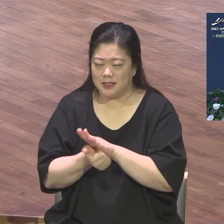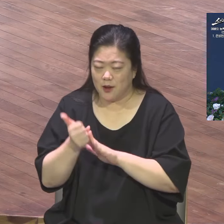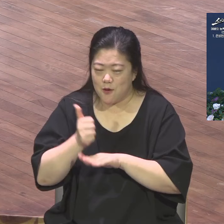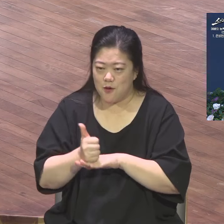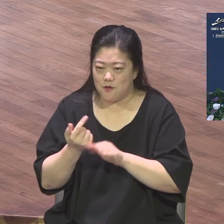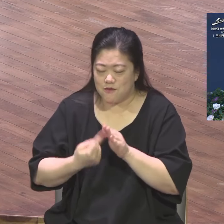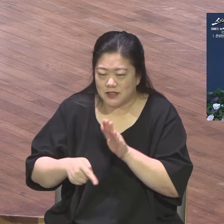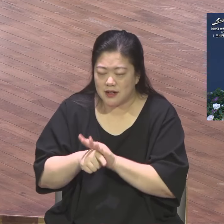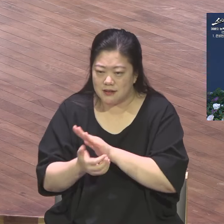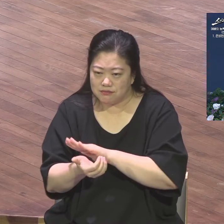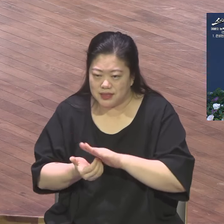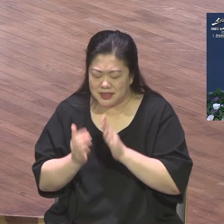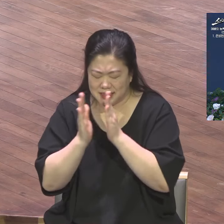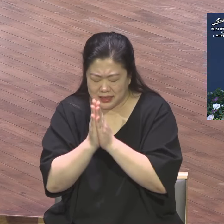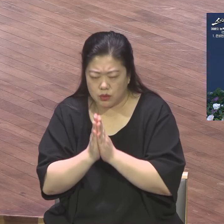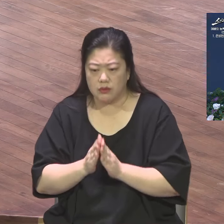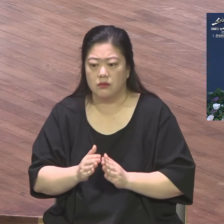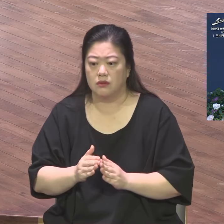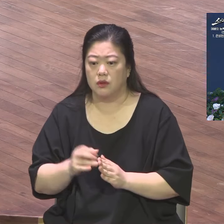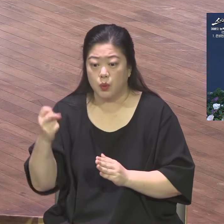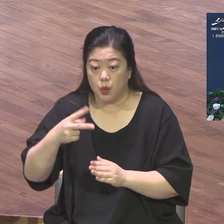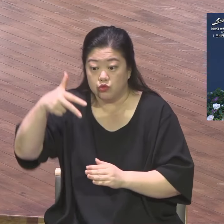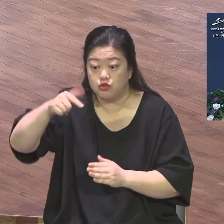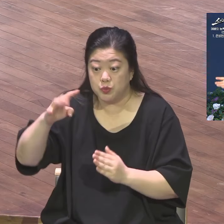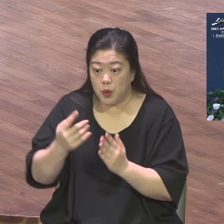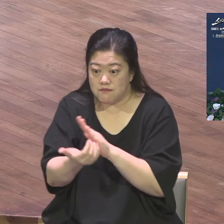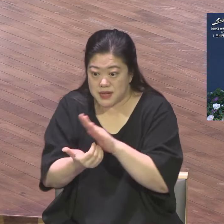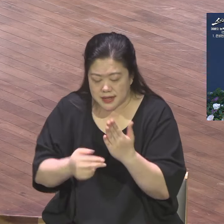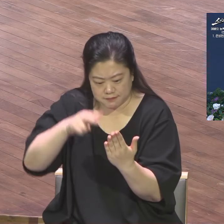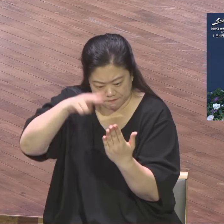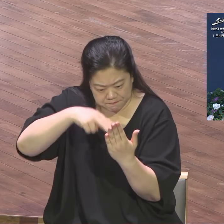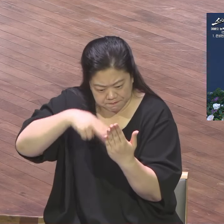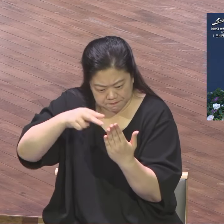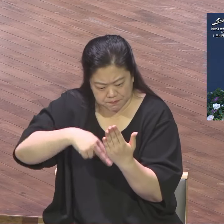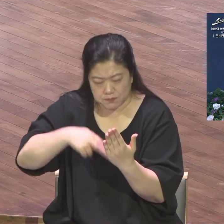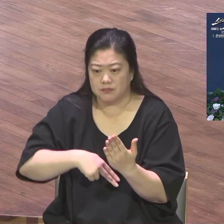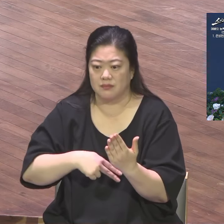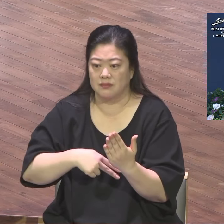무슨 사회로 몇 장 누구 기도 그런 거 없어. 쫙 흘러가.